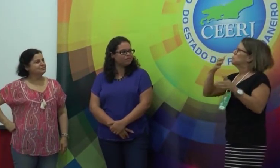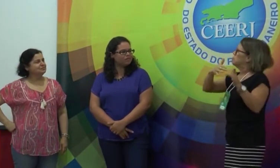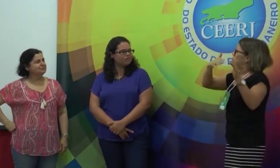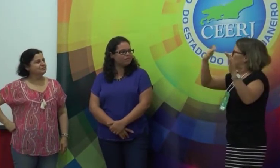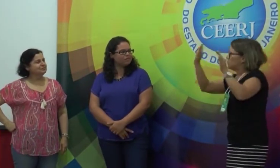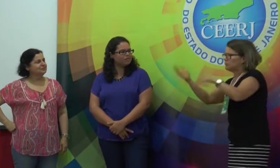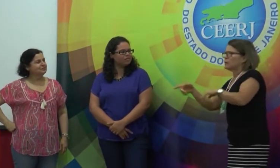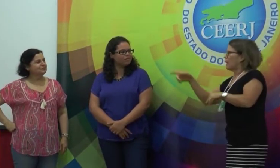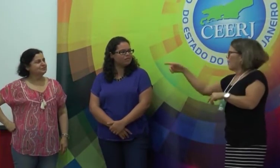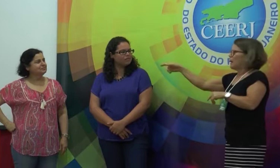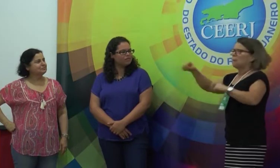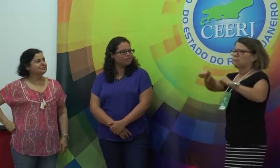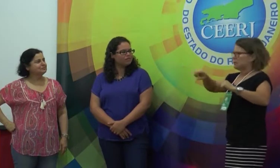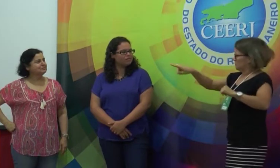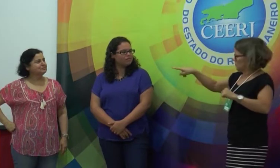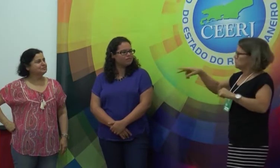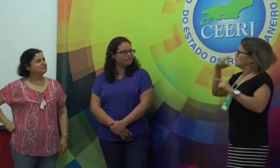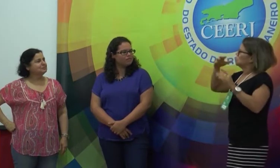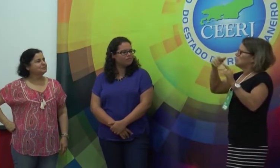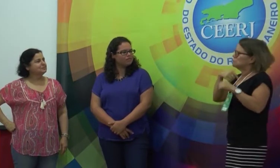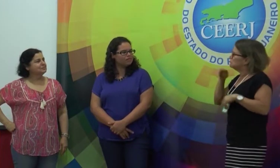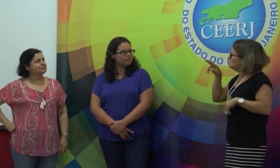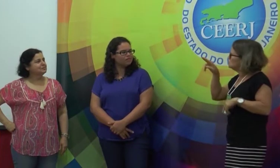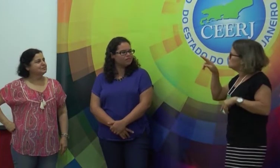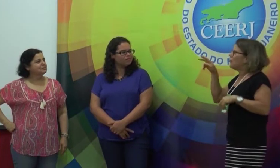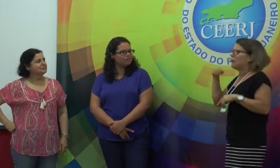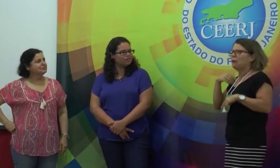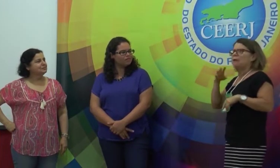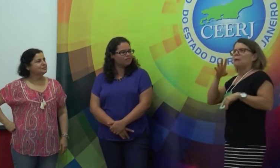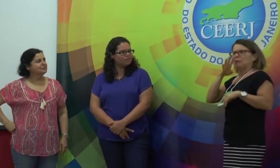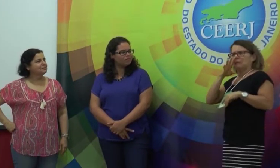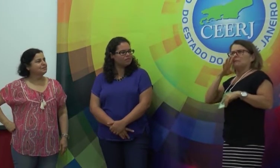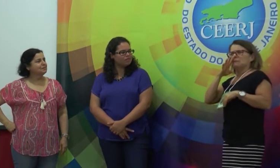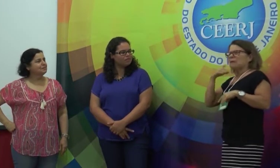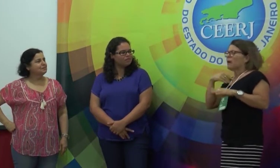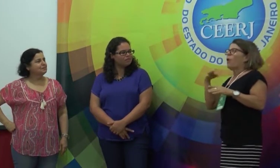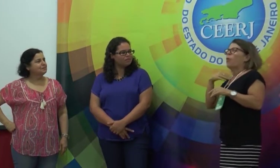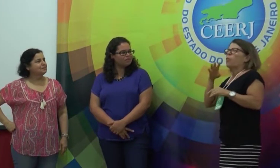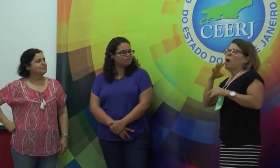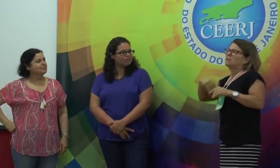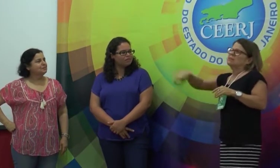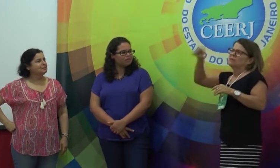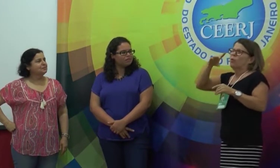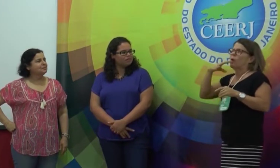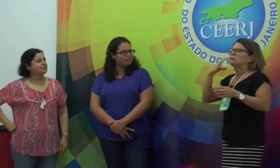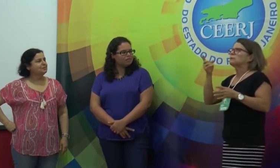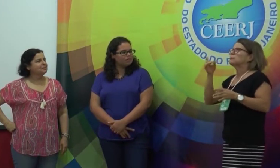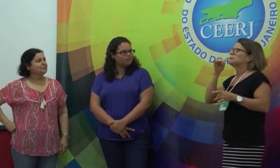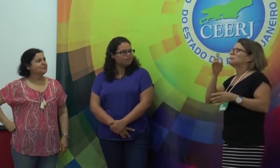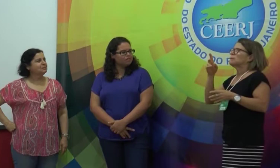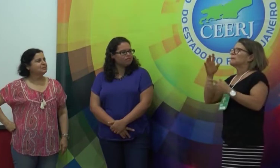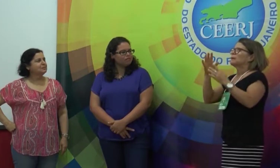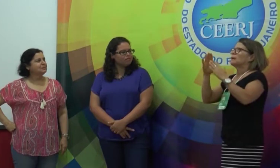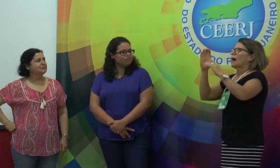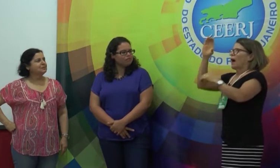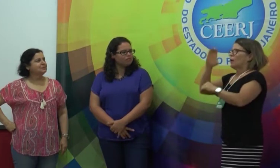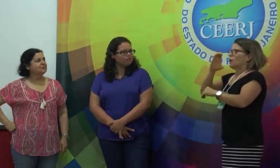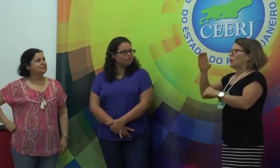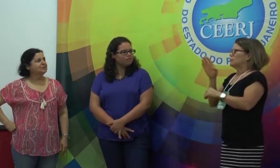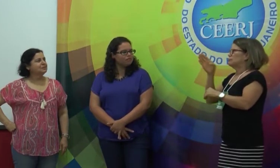A Luciane, a Esmeralda me convidaram, a Patrícia também. E eu vi aqui a palestra de vocês e